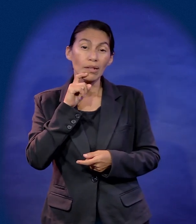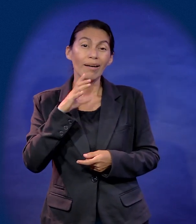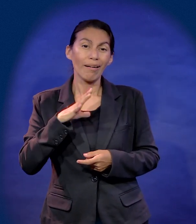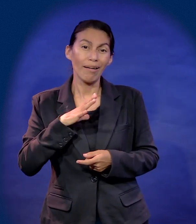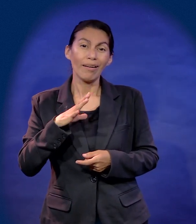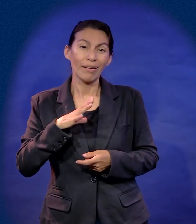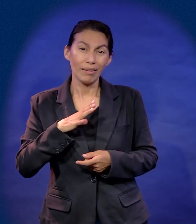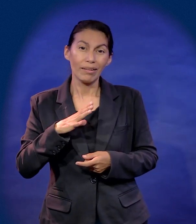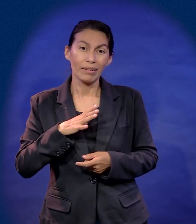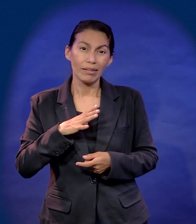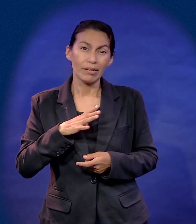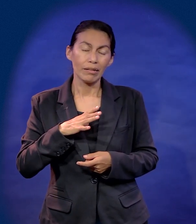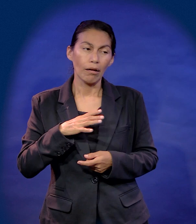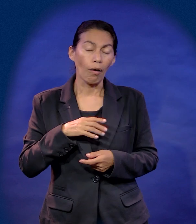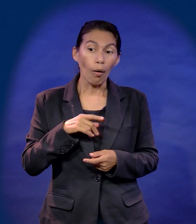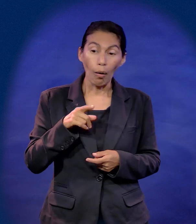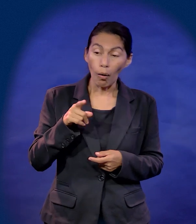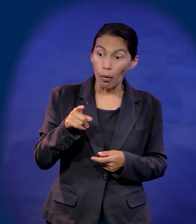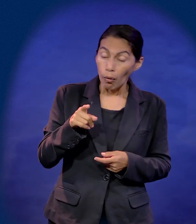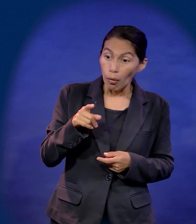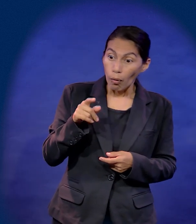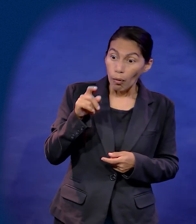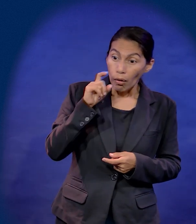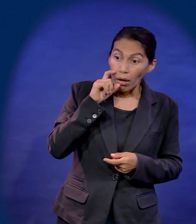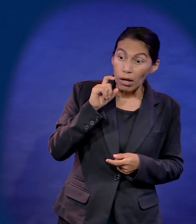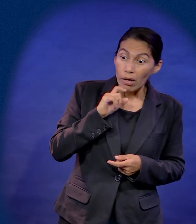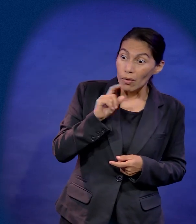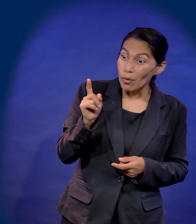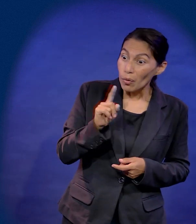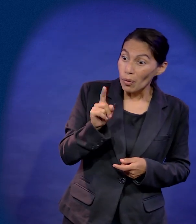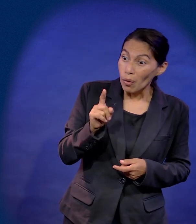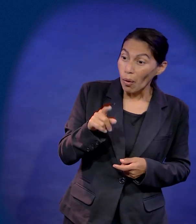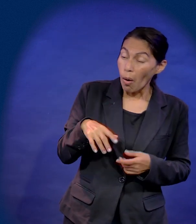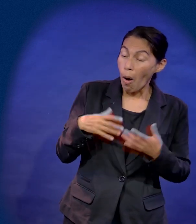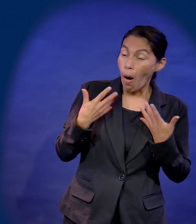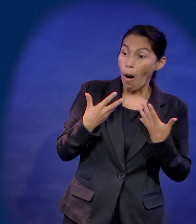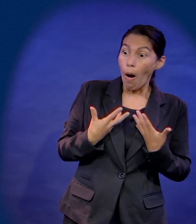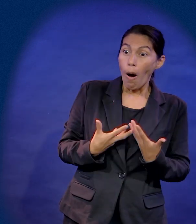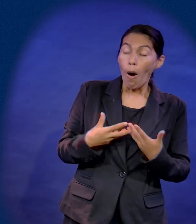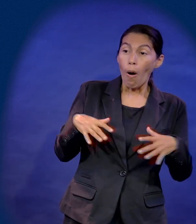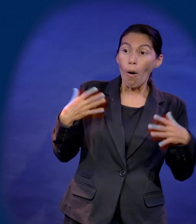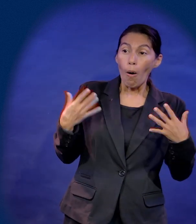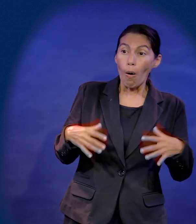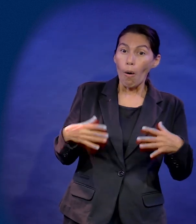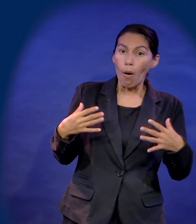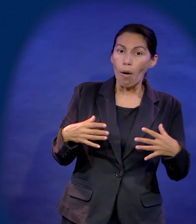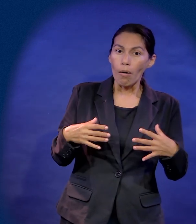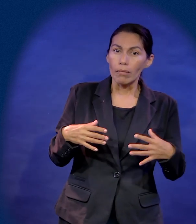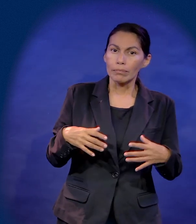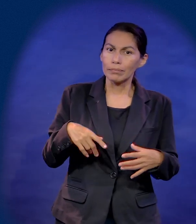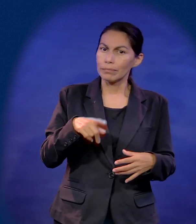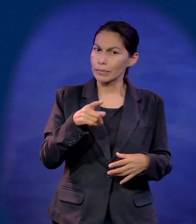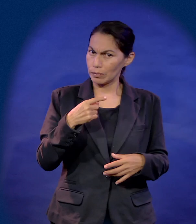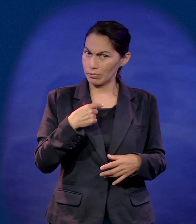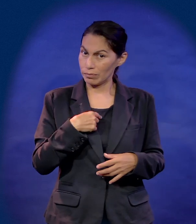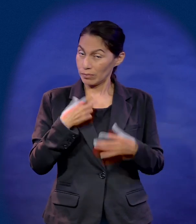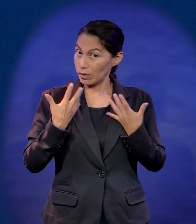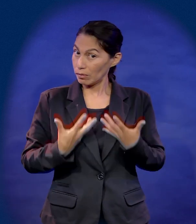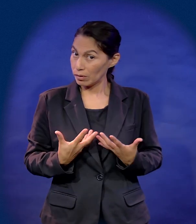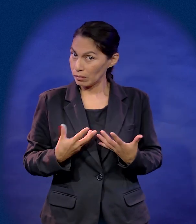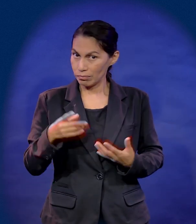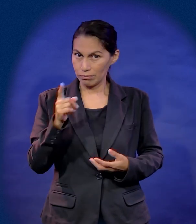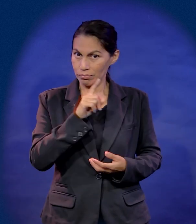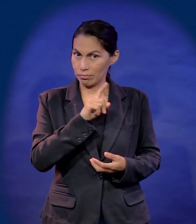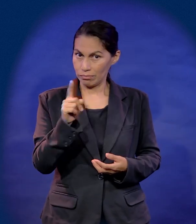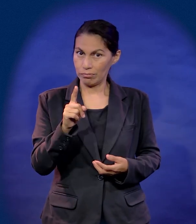donde no tener relaciones sexuales en el noviazgo es como estar anticuado. ¿A poco todavía no? Ese es el